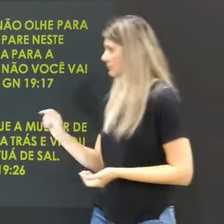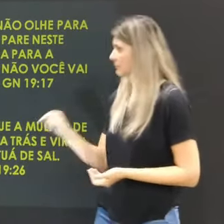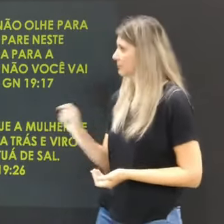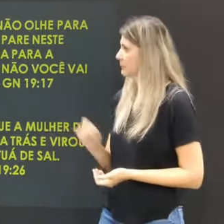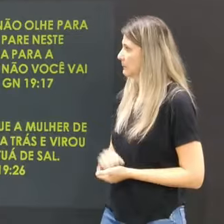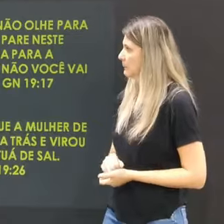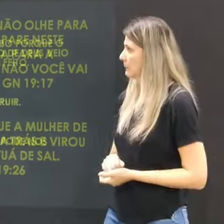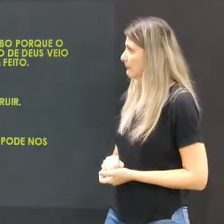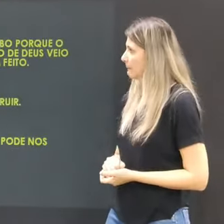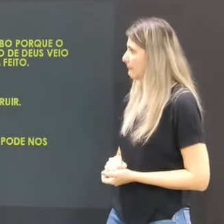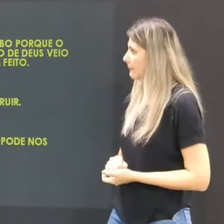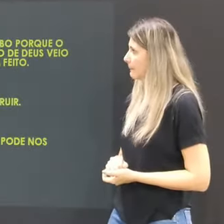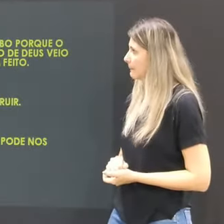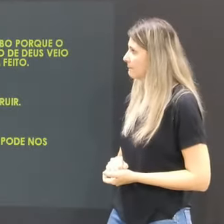Pode mudar, Andressa.